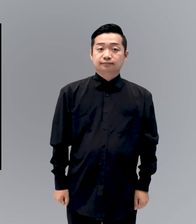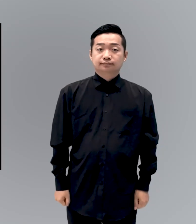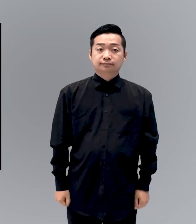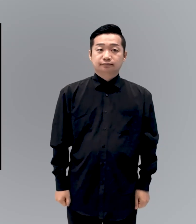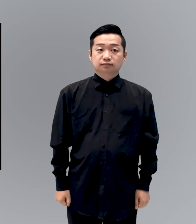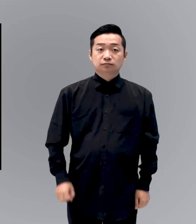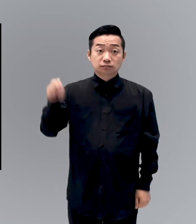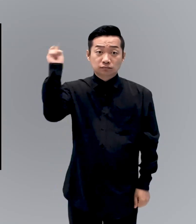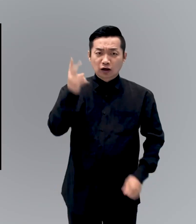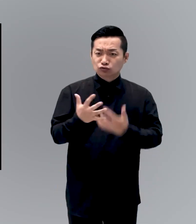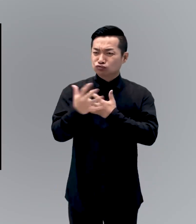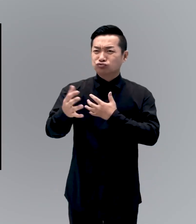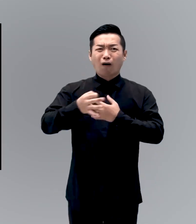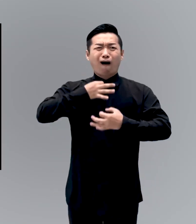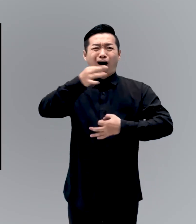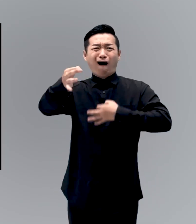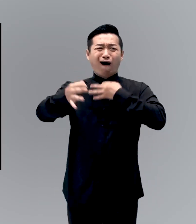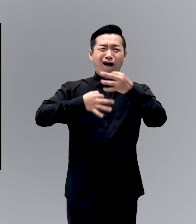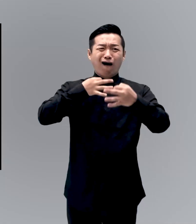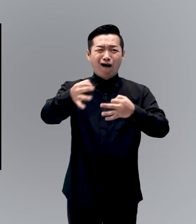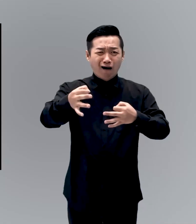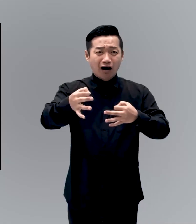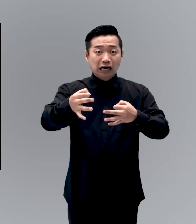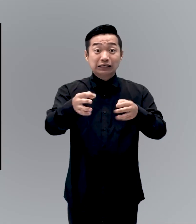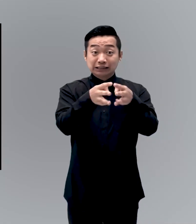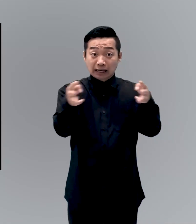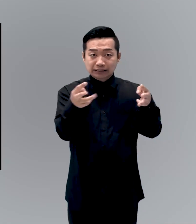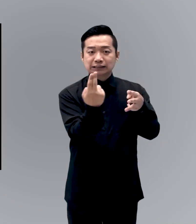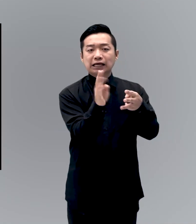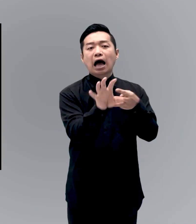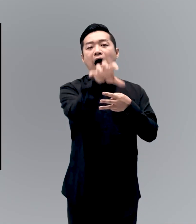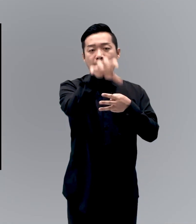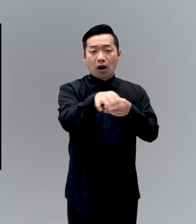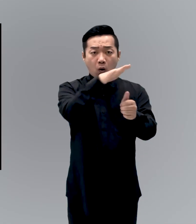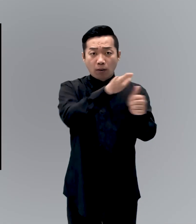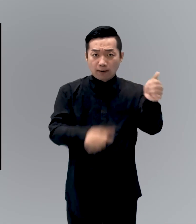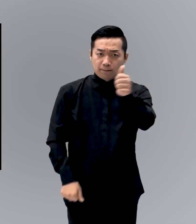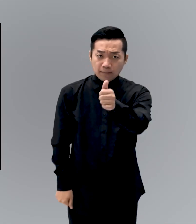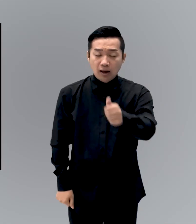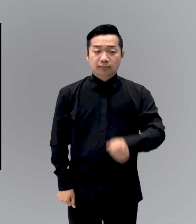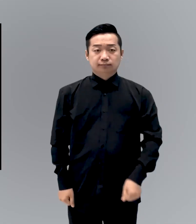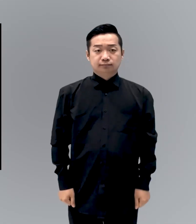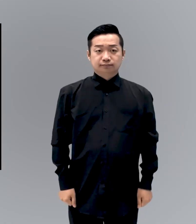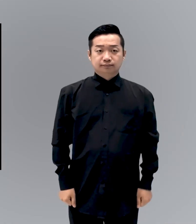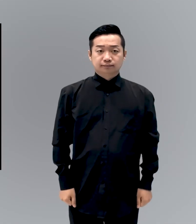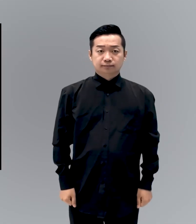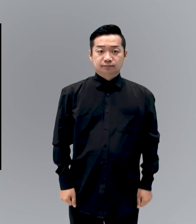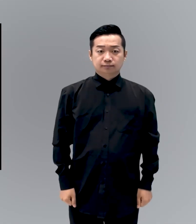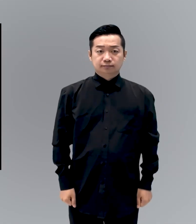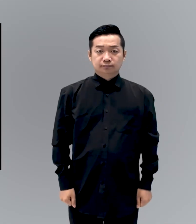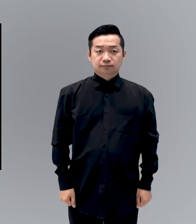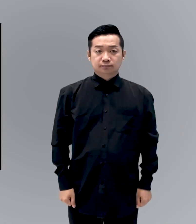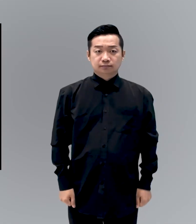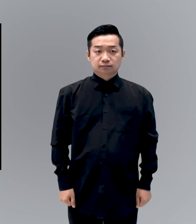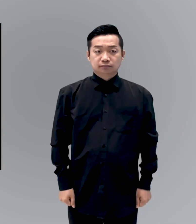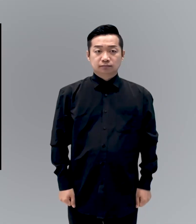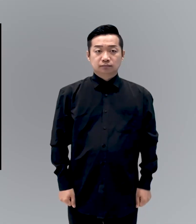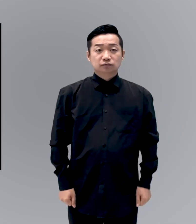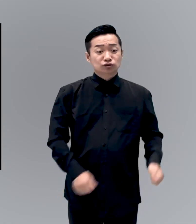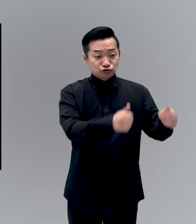키스를 나누지 않고 또 그 결말이 항상 해피엔딩이지는 않은데요. 소설에서만큼은 여러 커플들이 살아